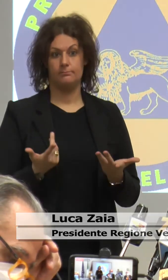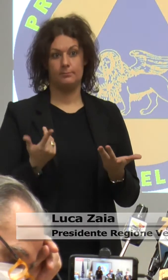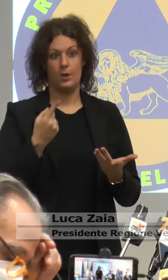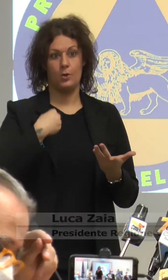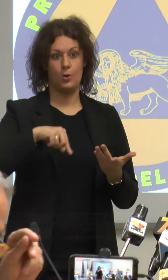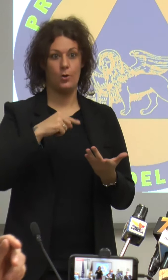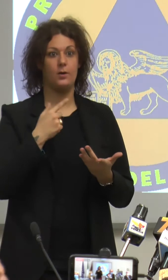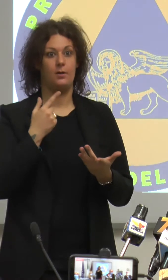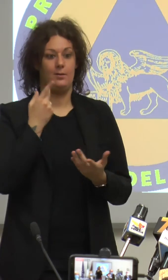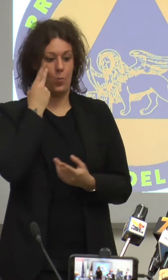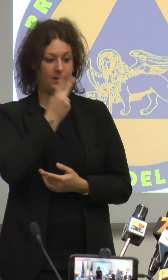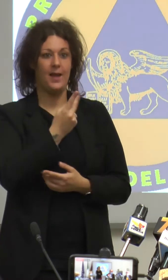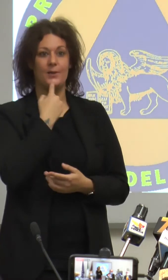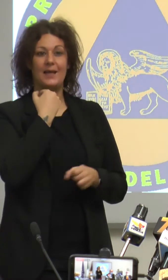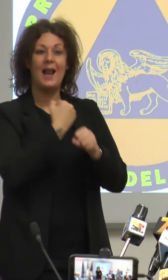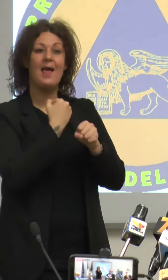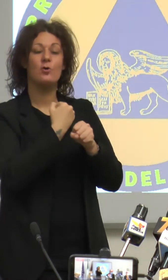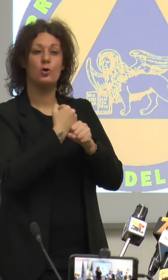ai ricoverati, ma gli operatori sono